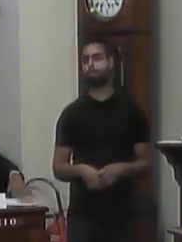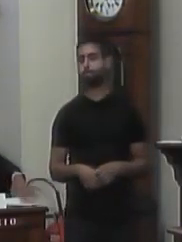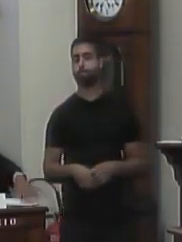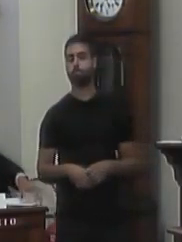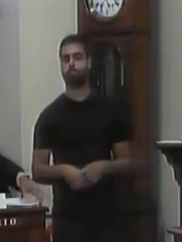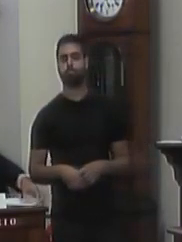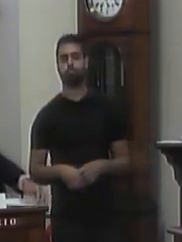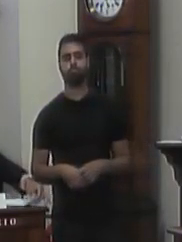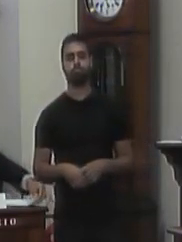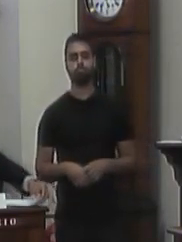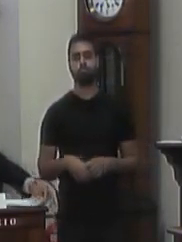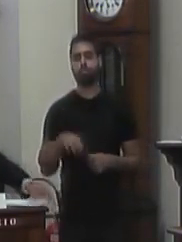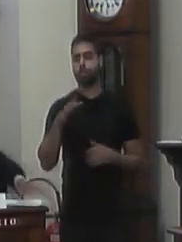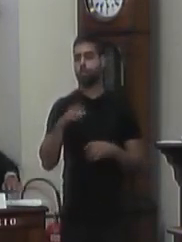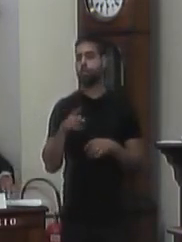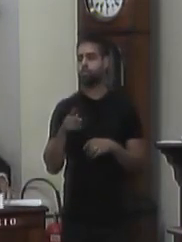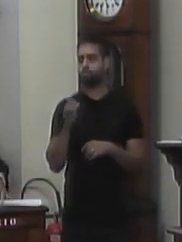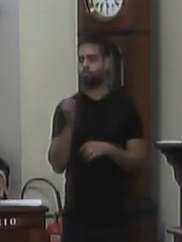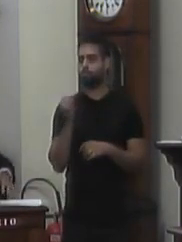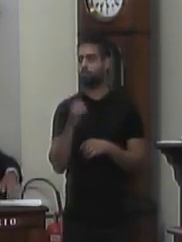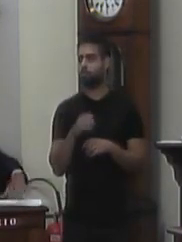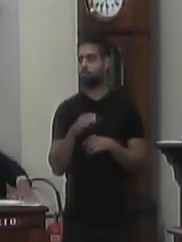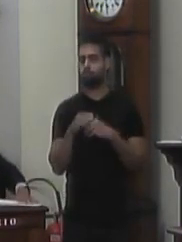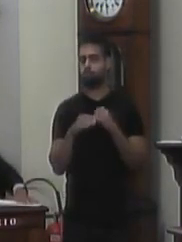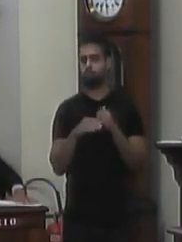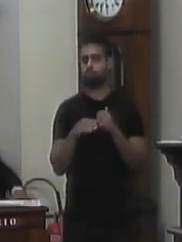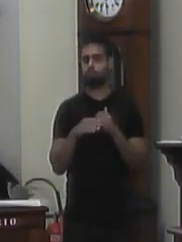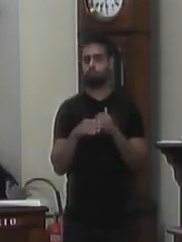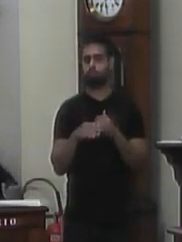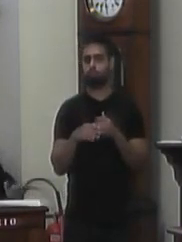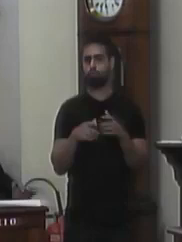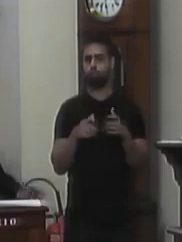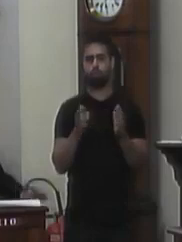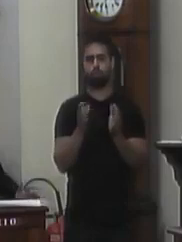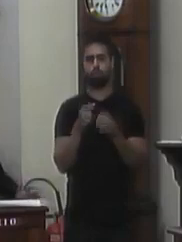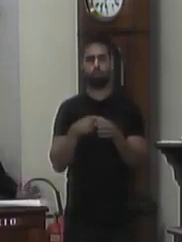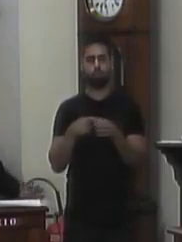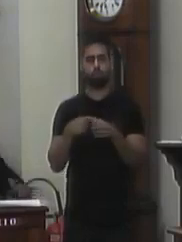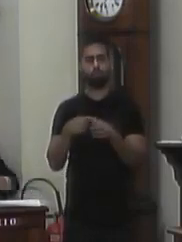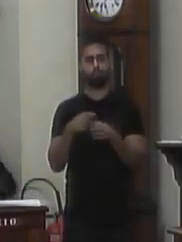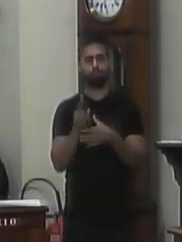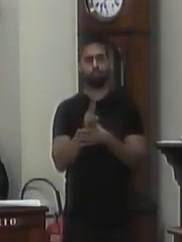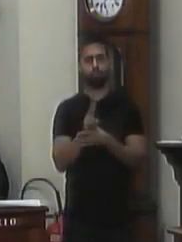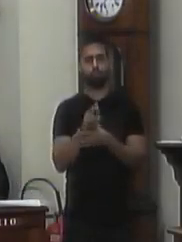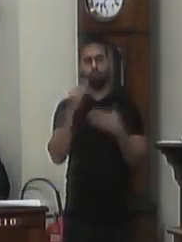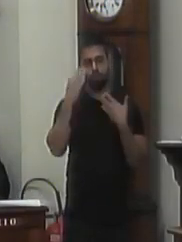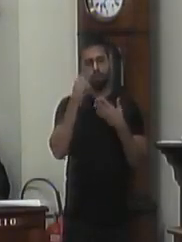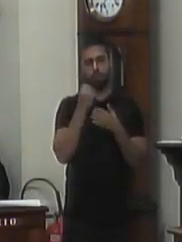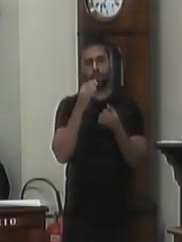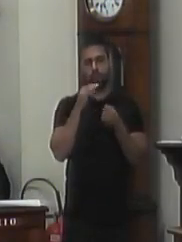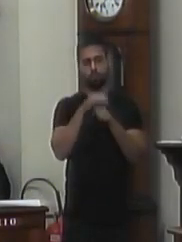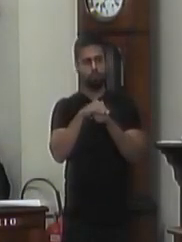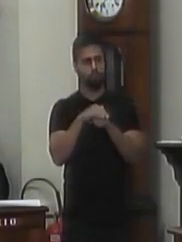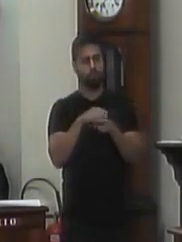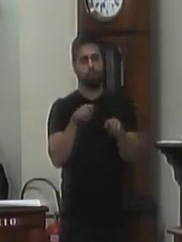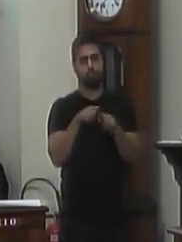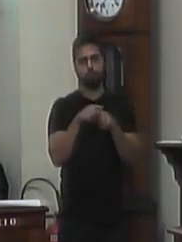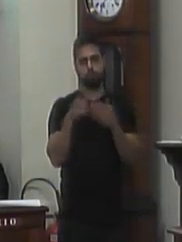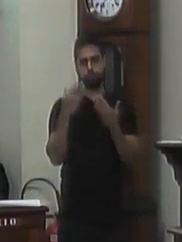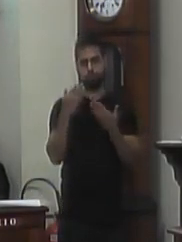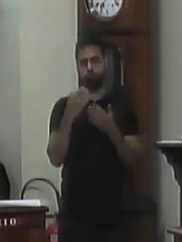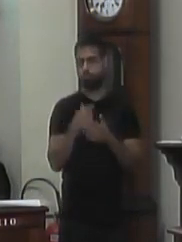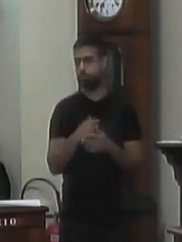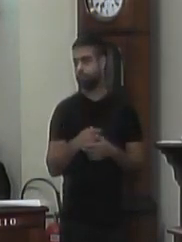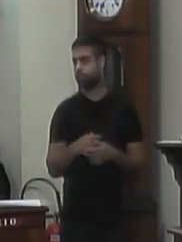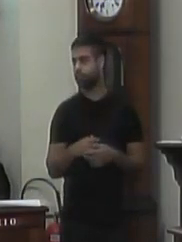produtivo para o Legislativo, para o Executivo e para todo do município de Valença. Obrigado pela presença e boa noite à senhora e o senhor também,